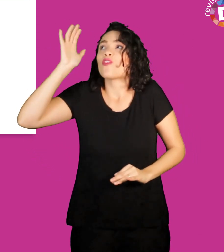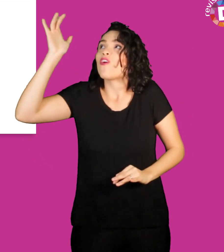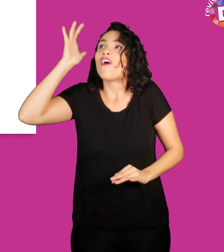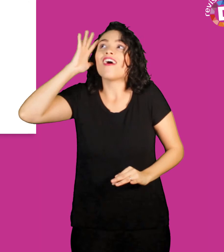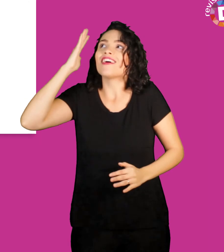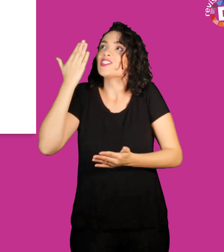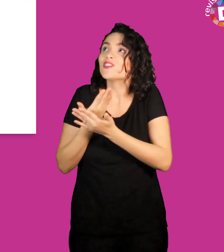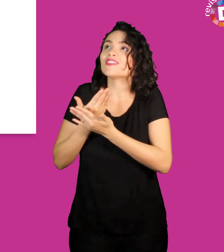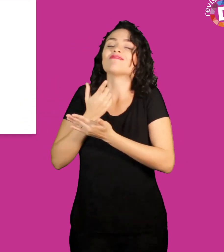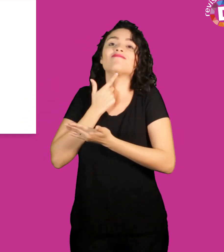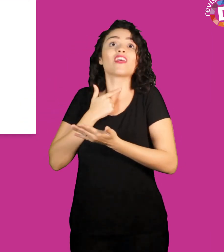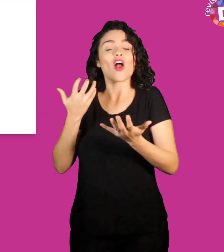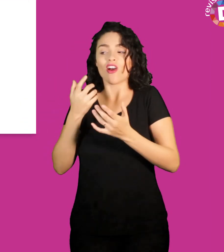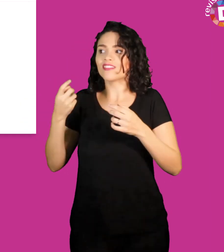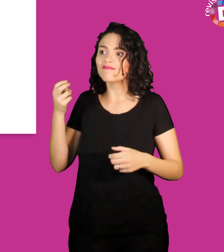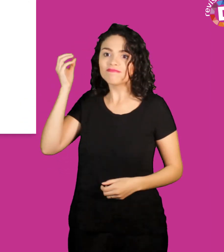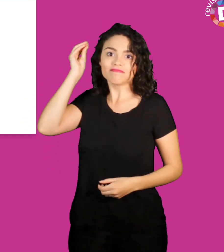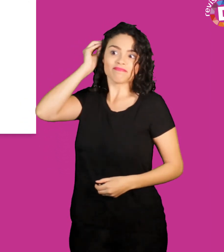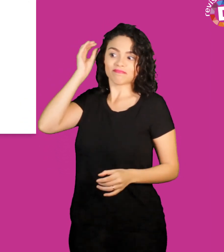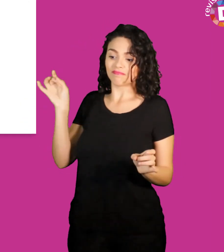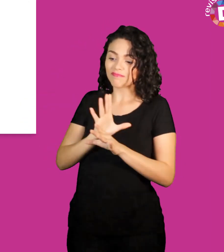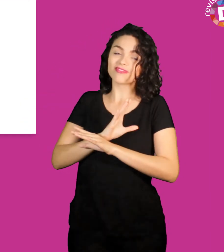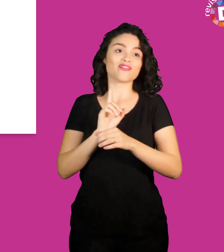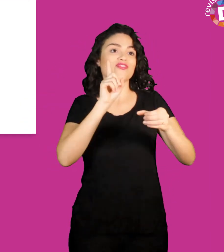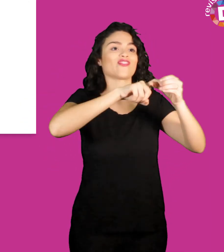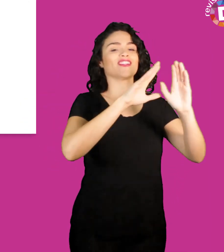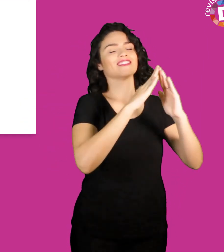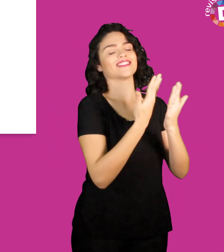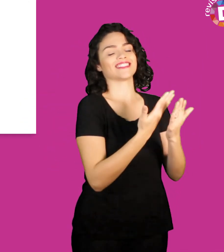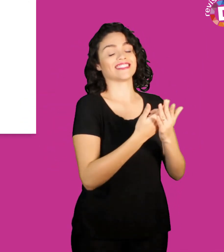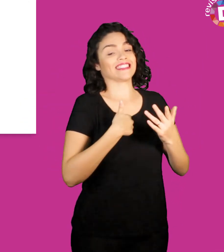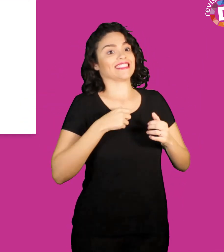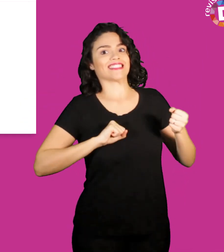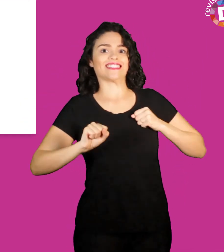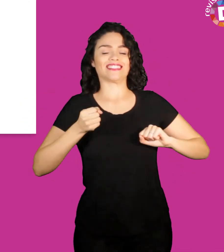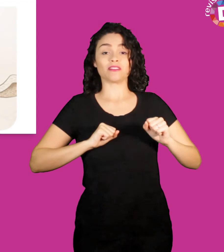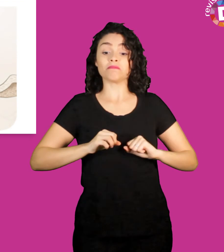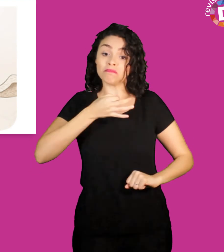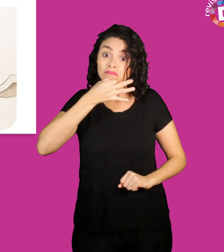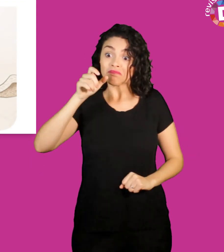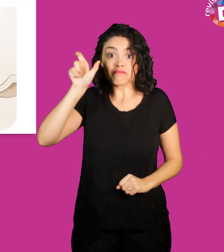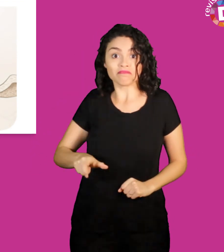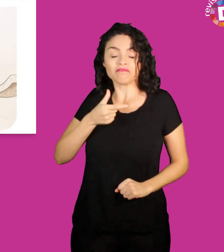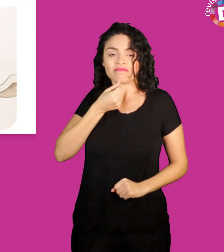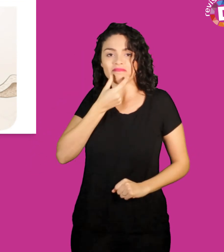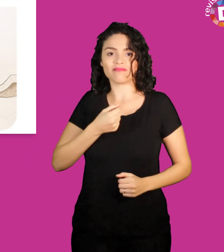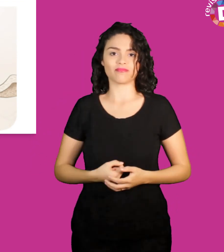estudar essa é a minha maior expectativa que lon o ponto ancorado